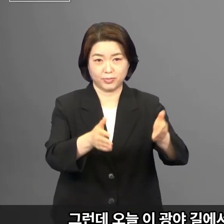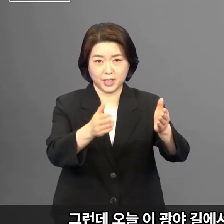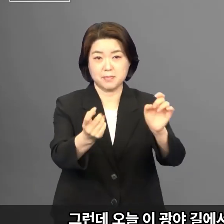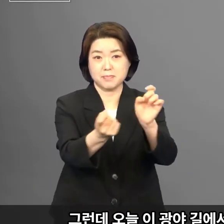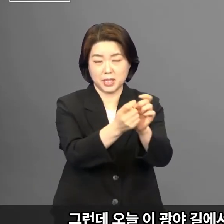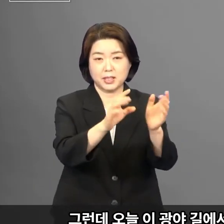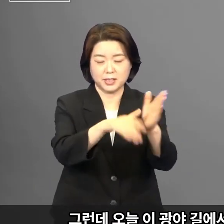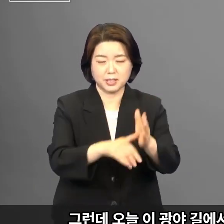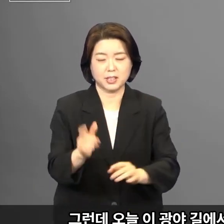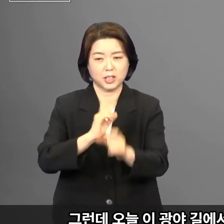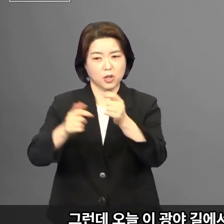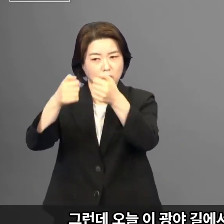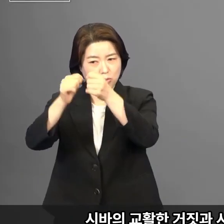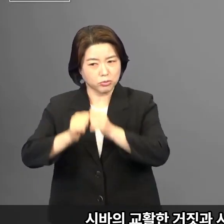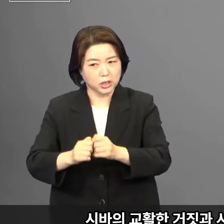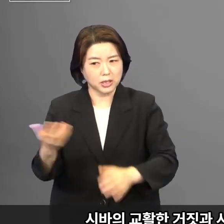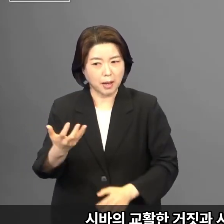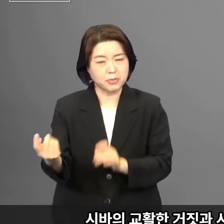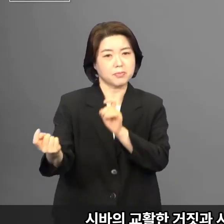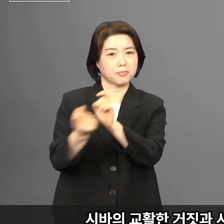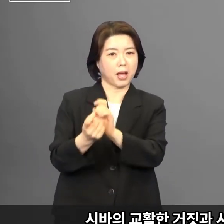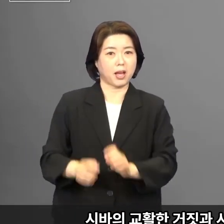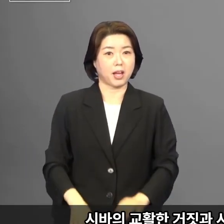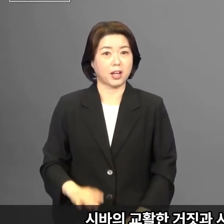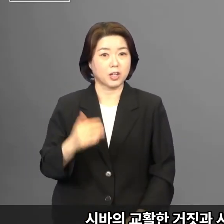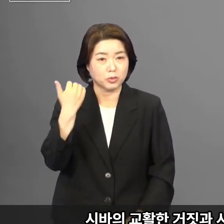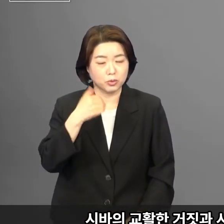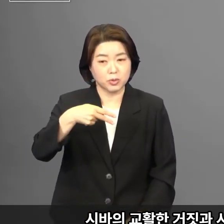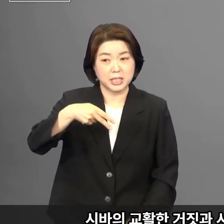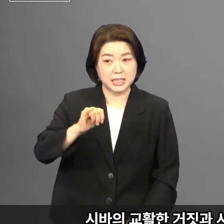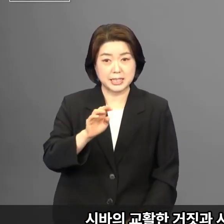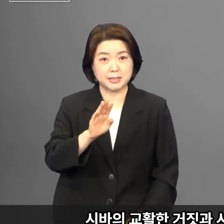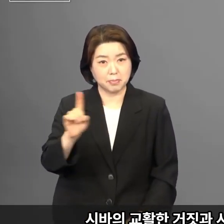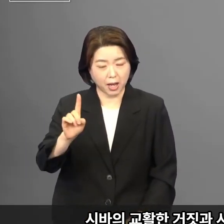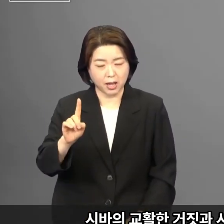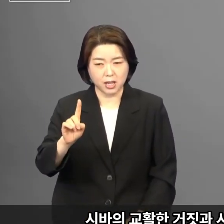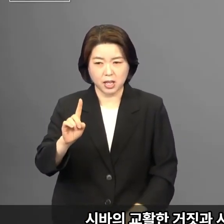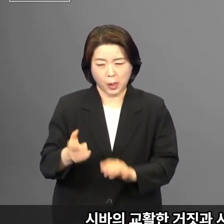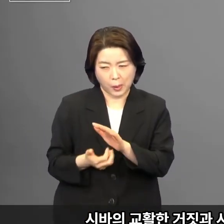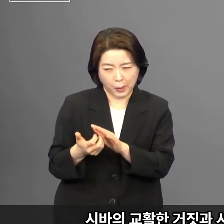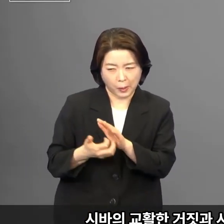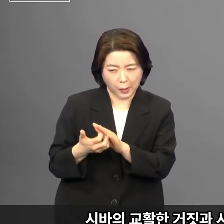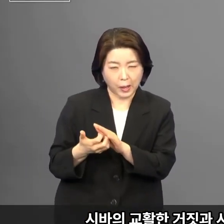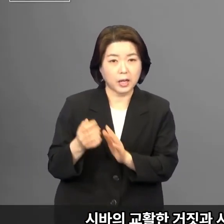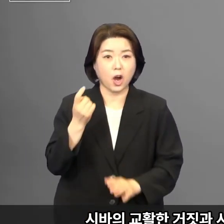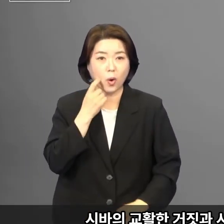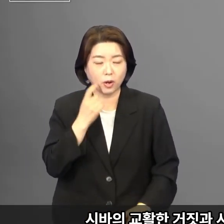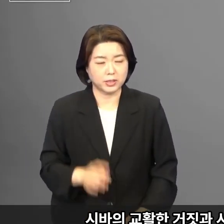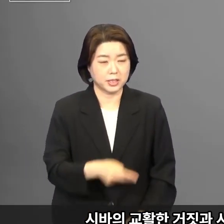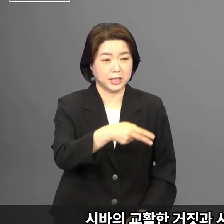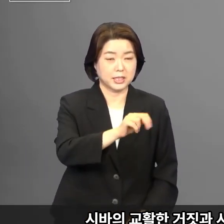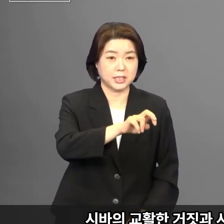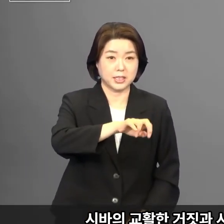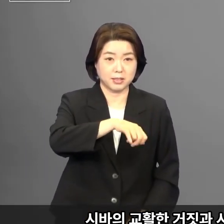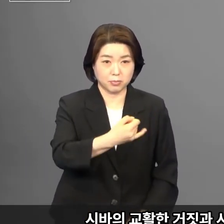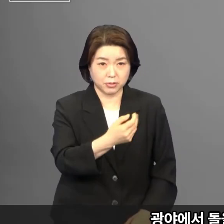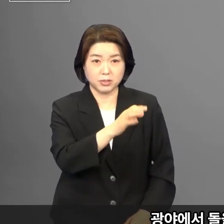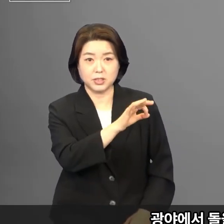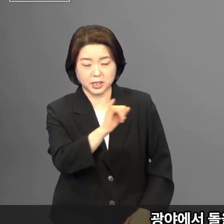구체적인 아픔을 맞이하는데 시바의 교활한 거짓과 심의의 악랄한 저주라고